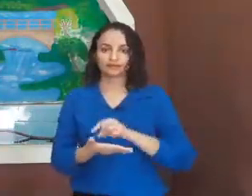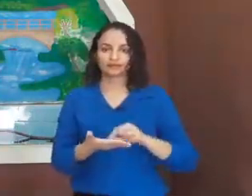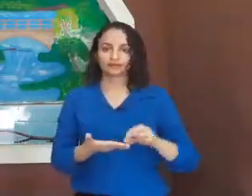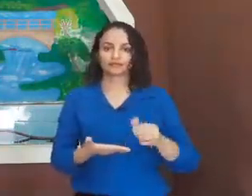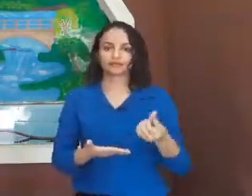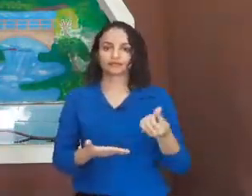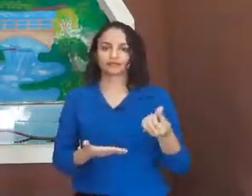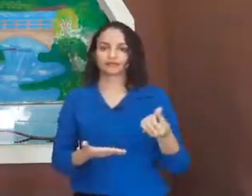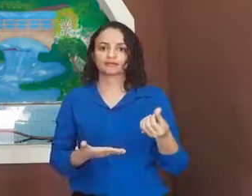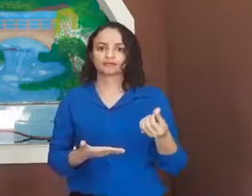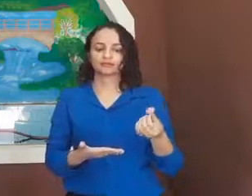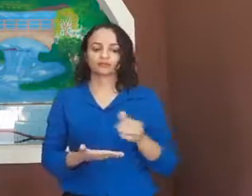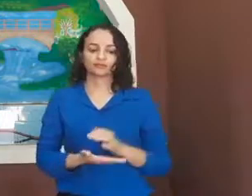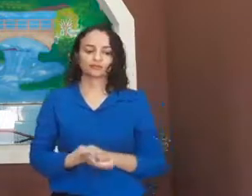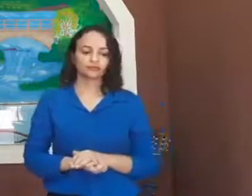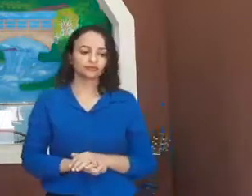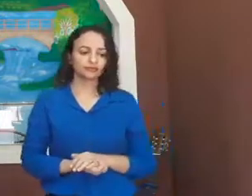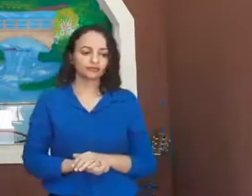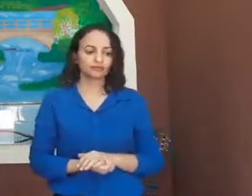6. Vamos ver lá.